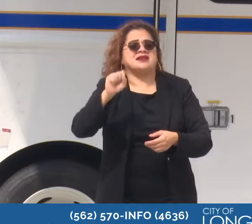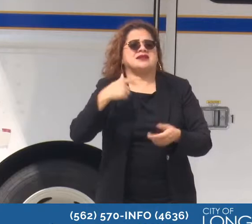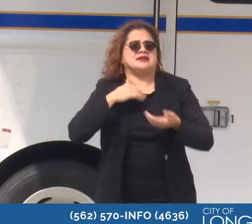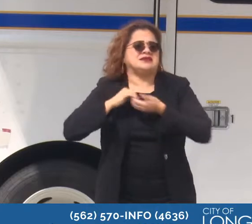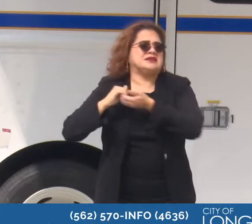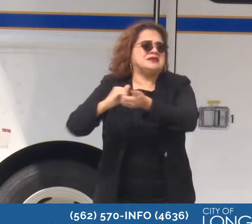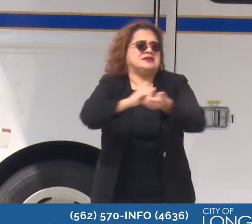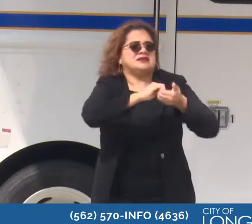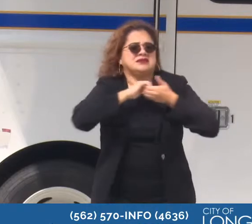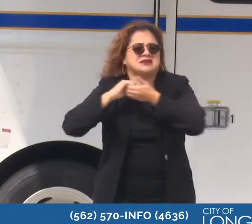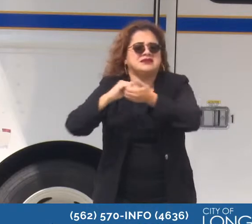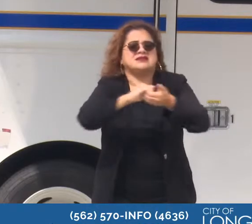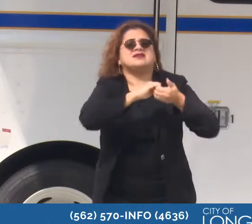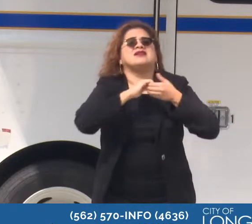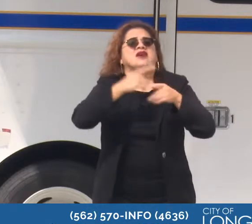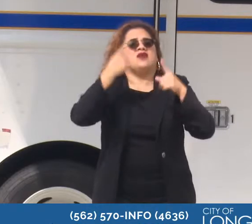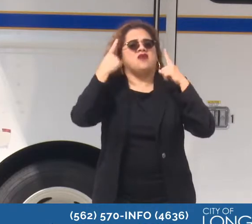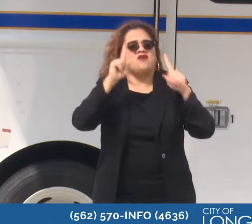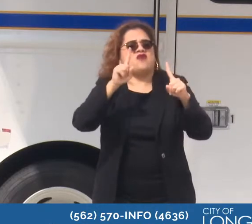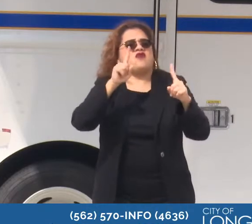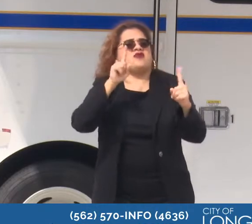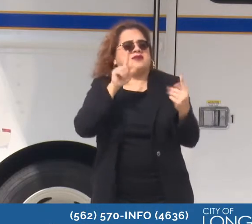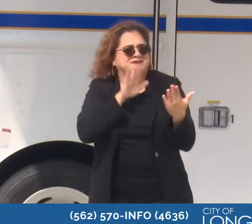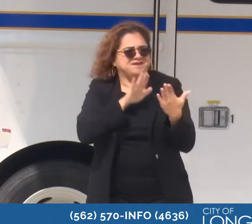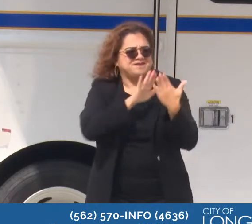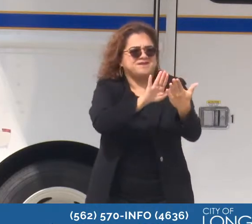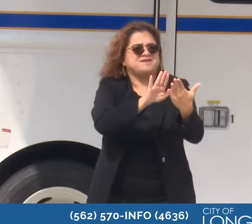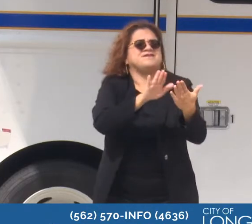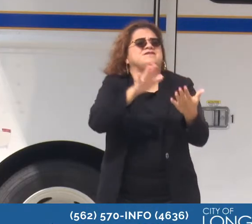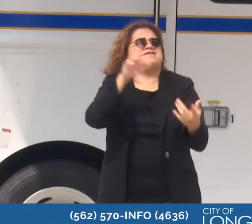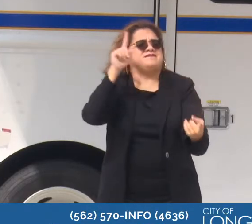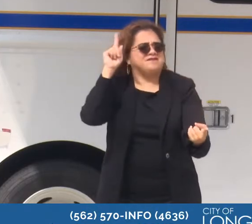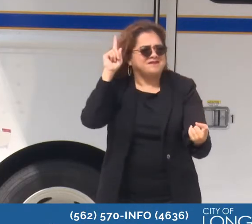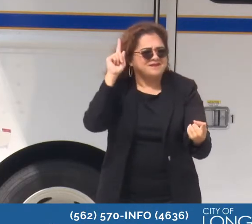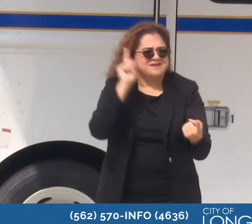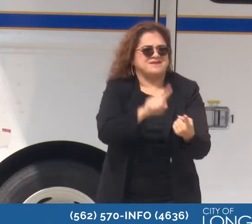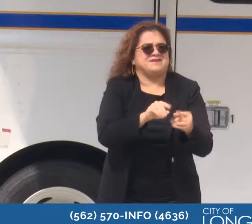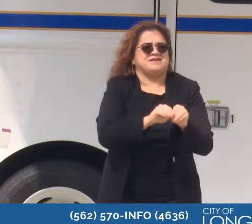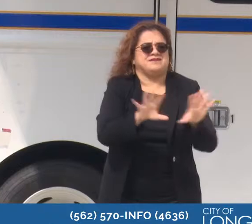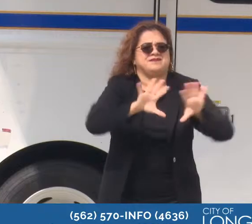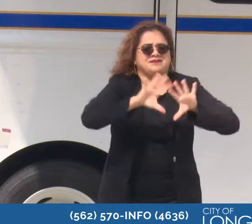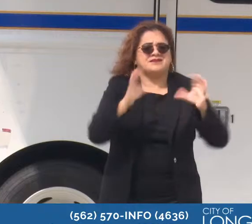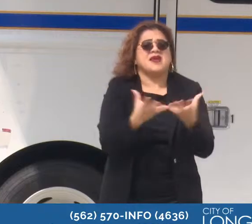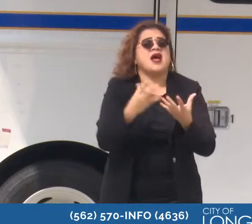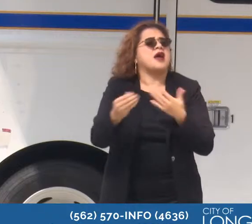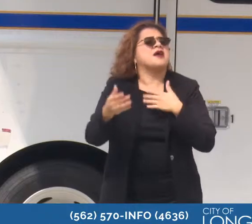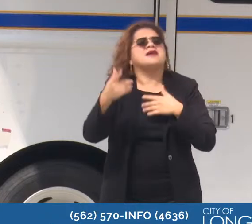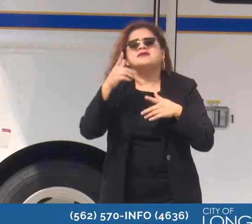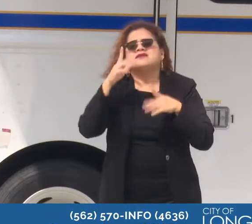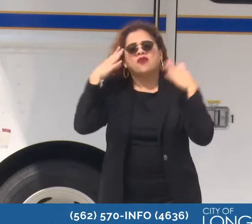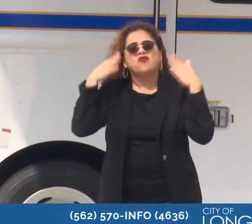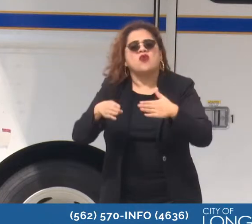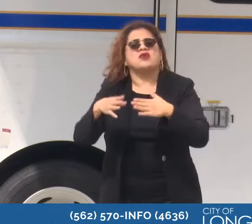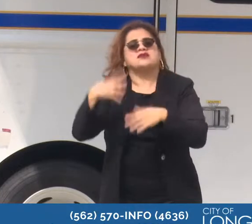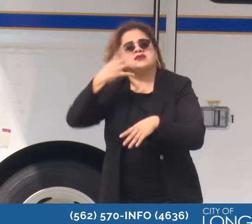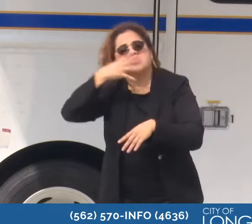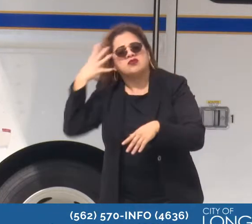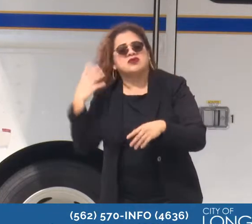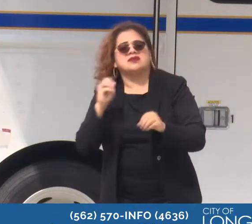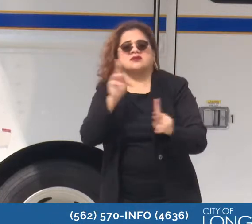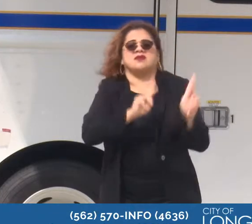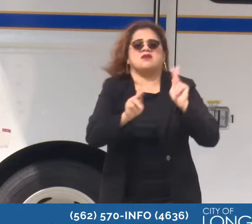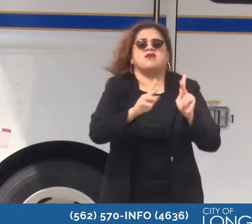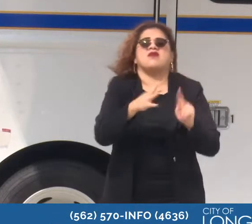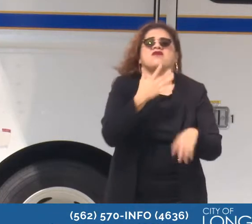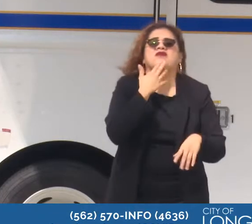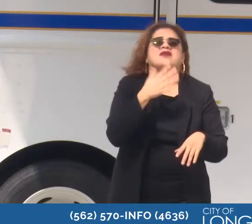lucha, estamos haciendo nuestra parte para que independiente de tu raza, tu género, tu edad y definitivamente tu estatus